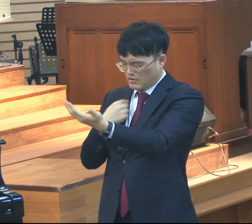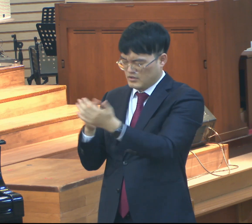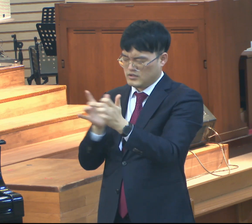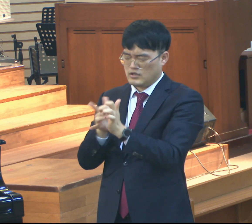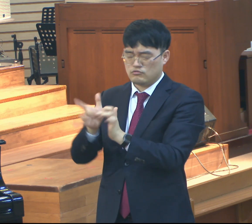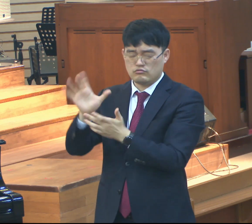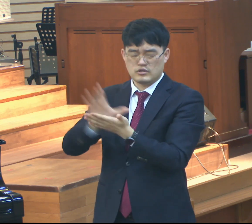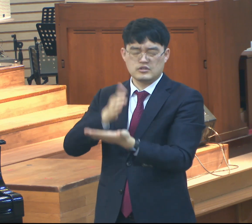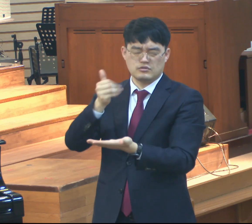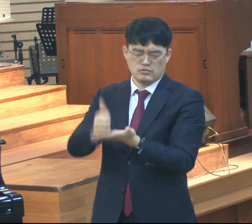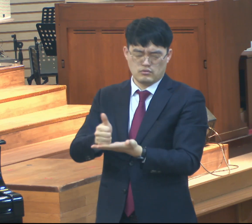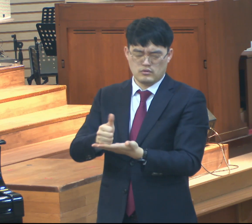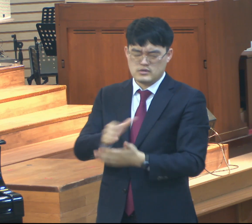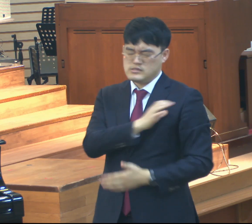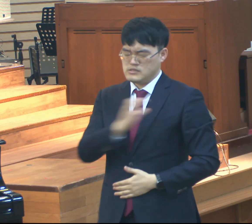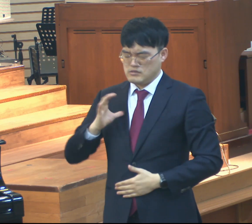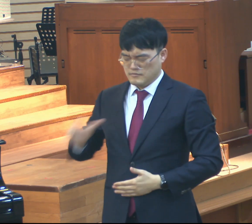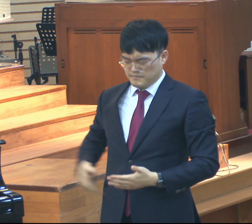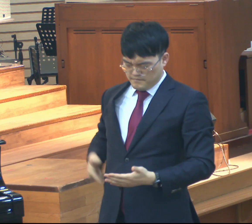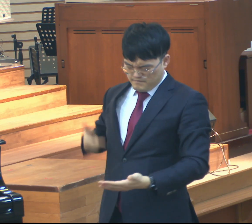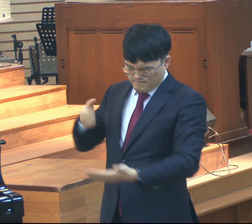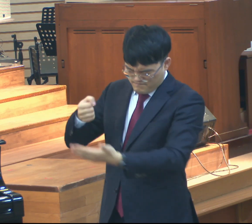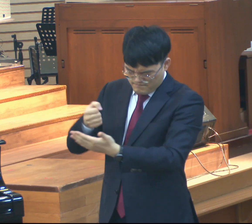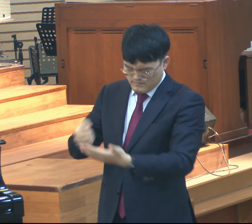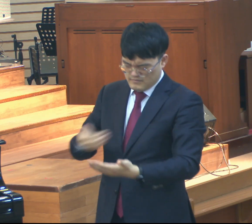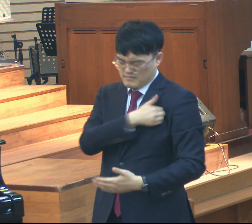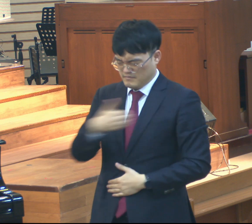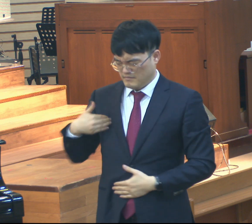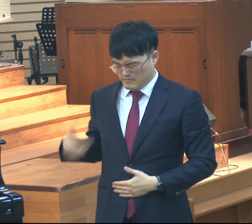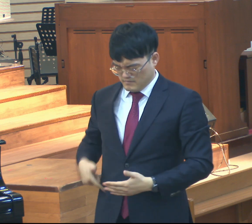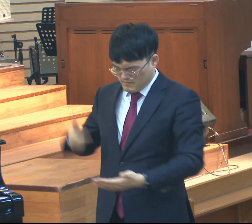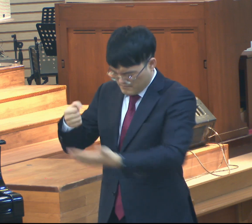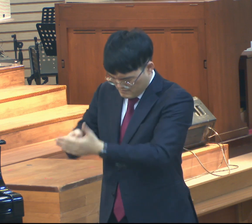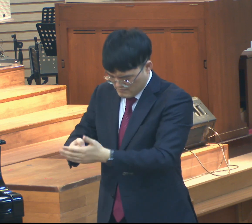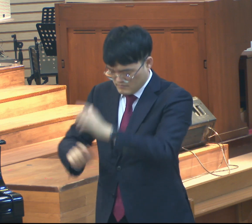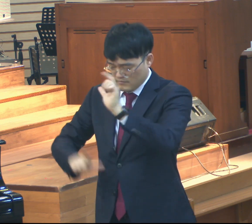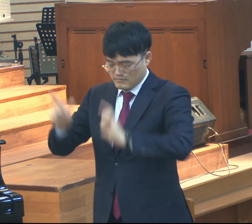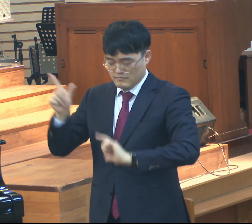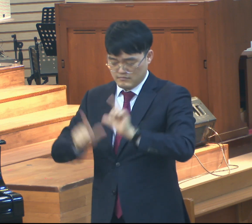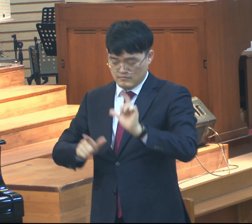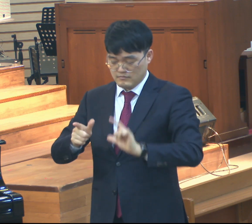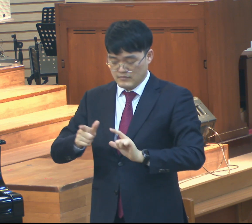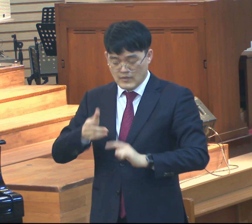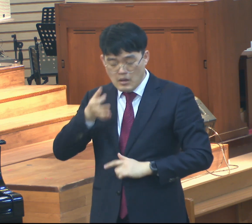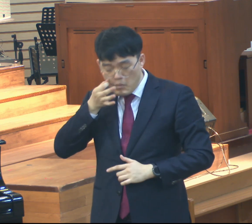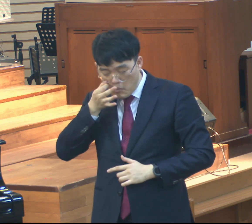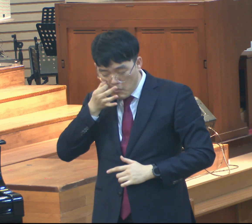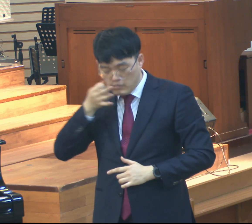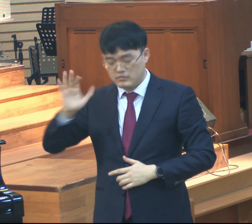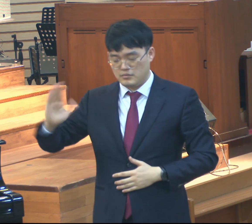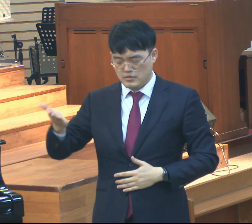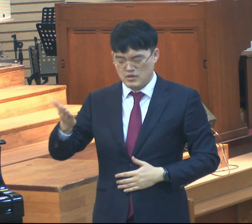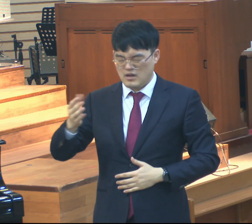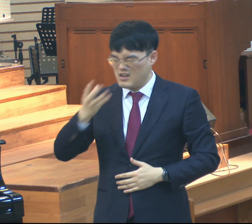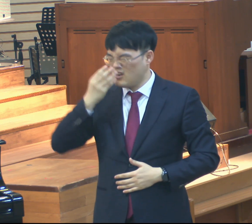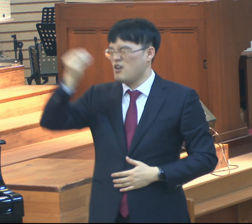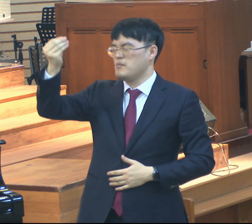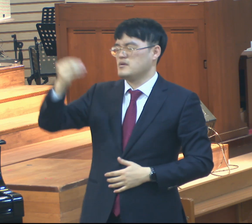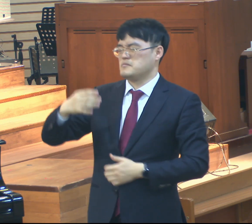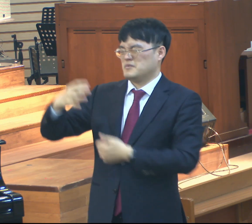당당하고도 담대한 모습을 보여주셨습니다. 거만한 눈과 무지한 손에 눌리지 않으셨고 중심을 잃지